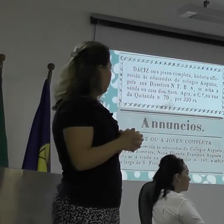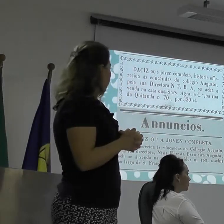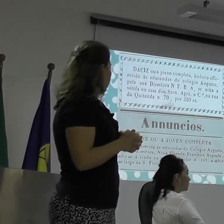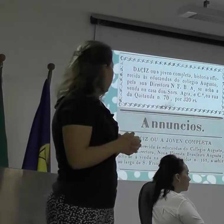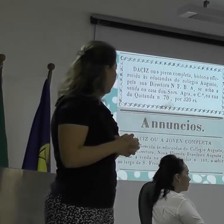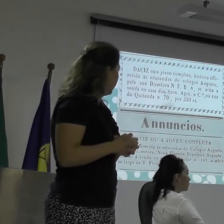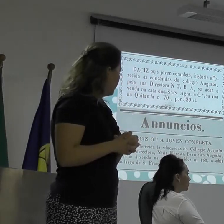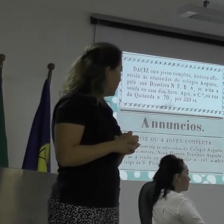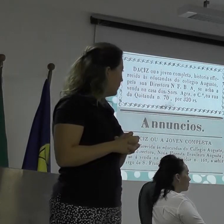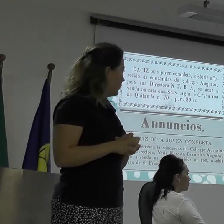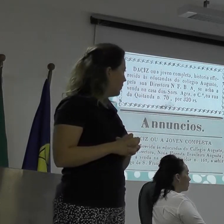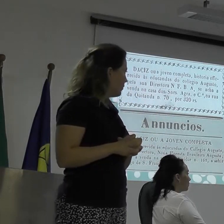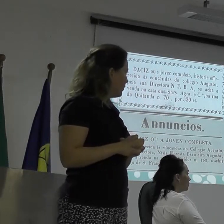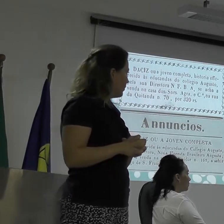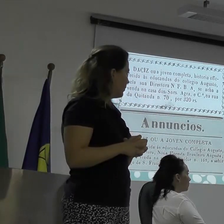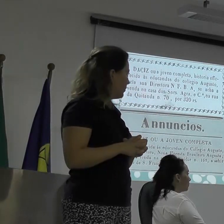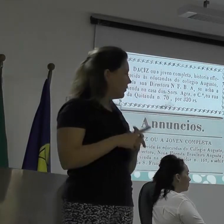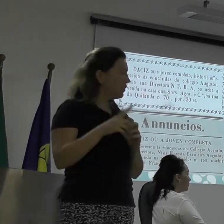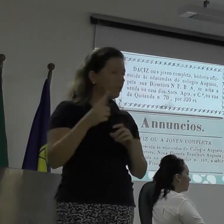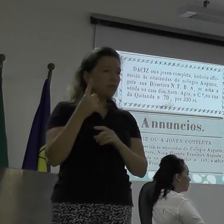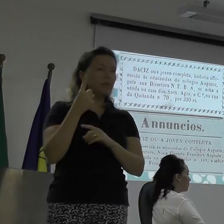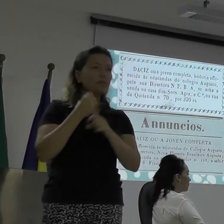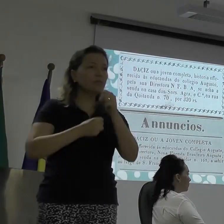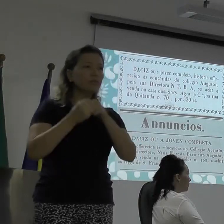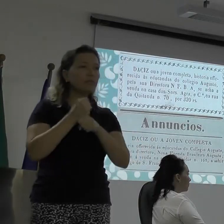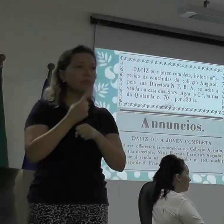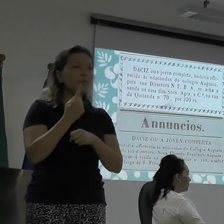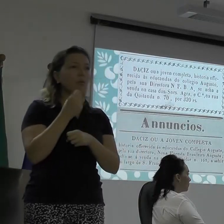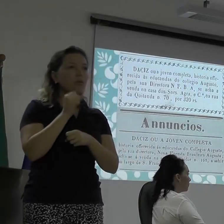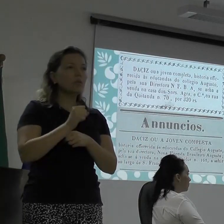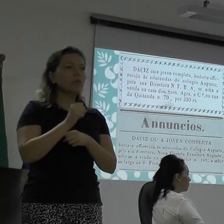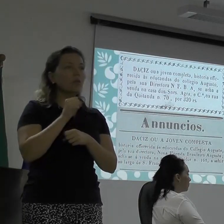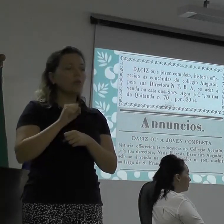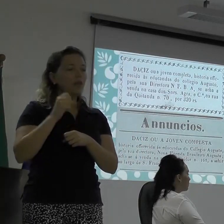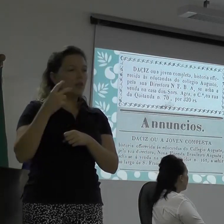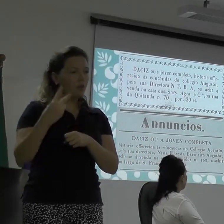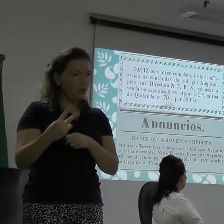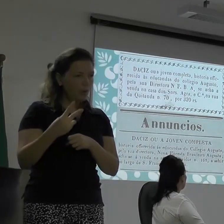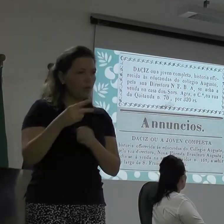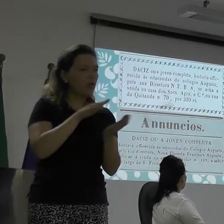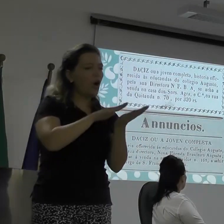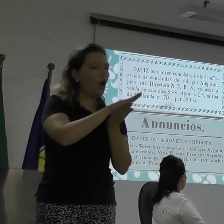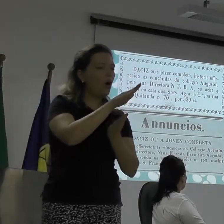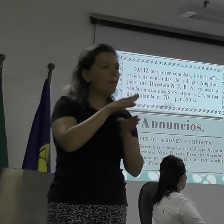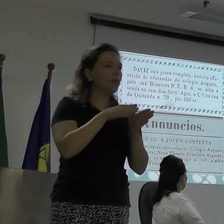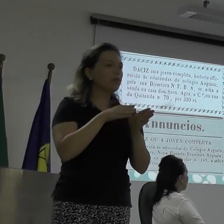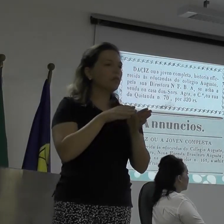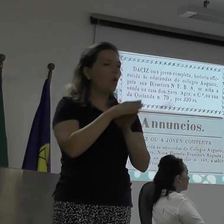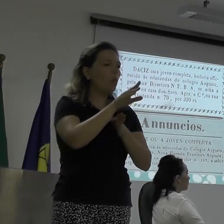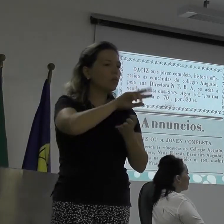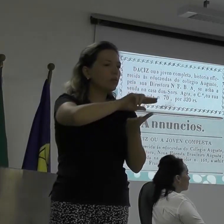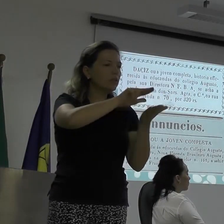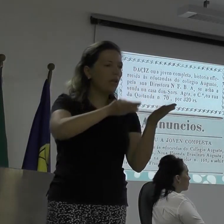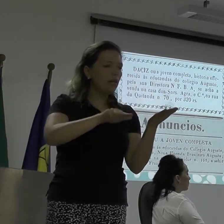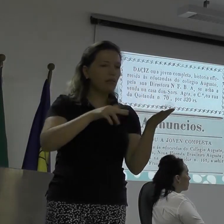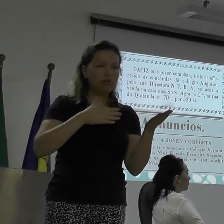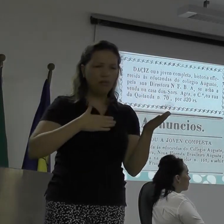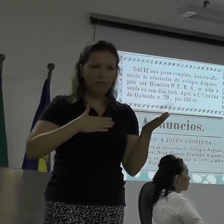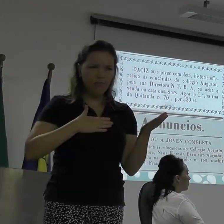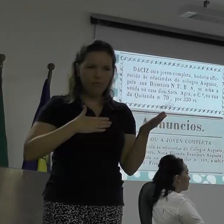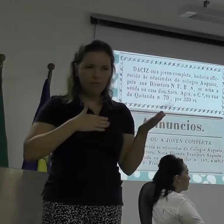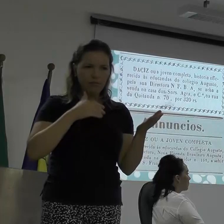Luzar. É de 1882 a obra Conselhos à Minha Filha, também de Nízia